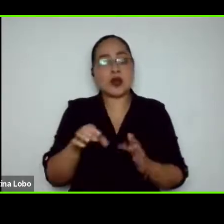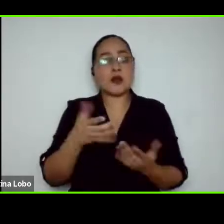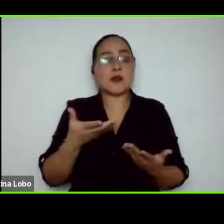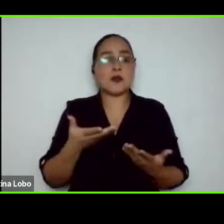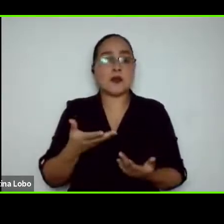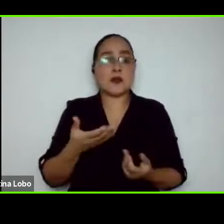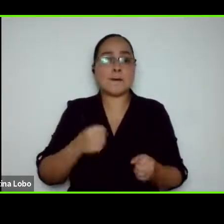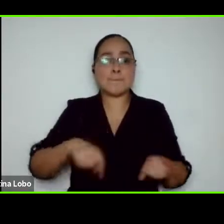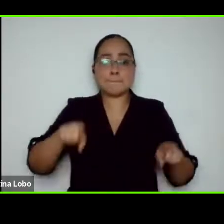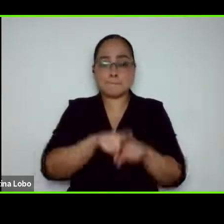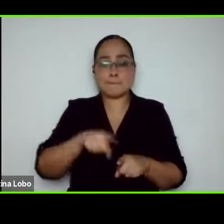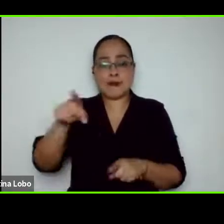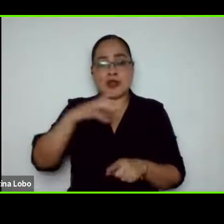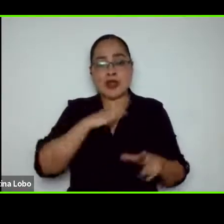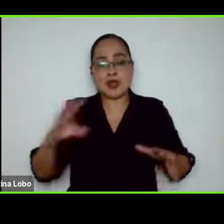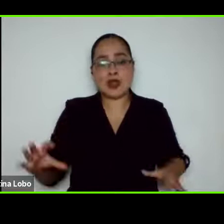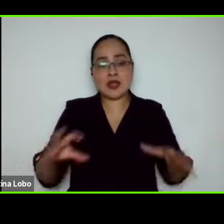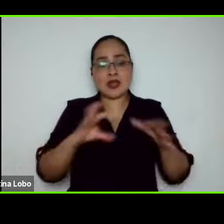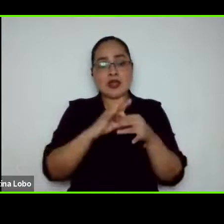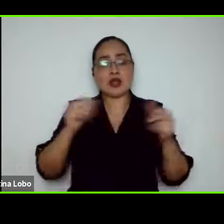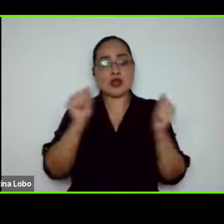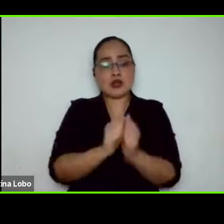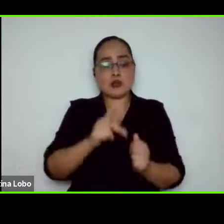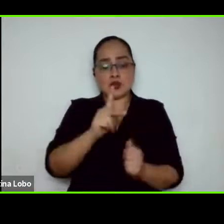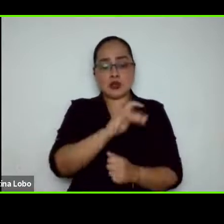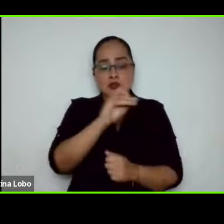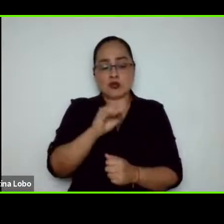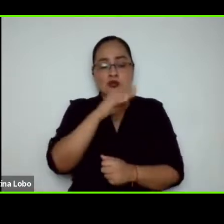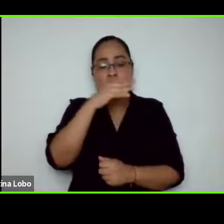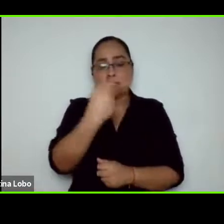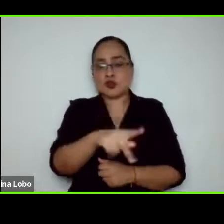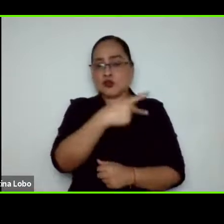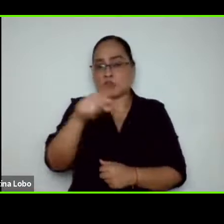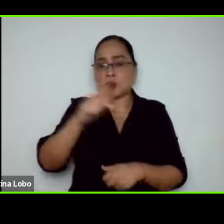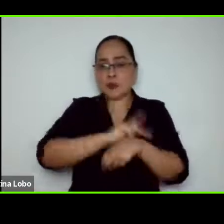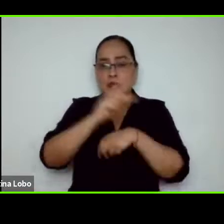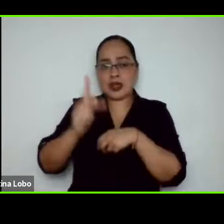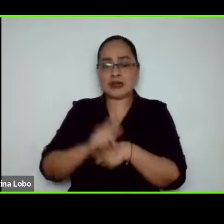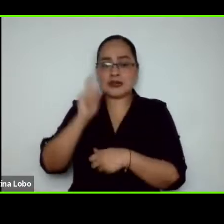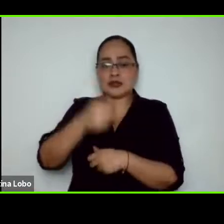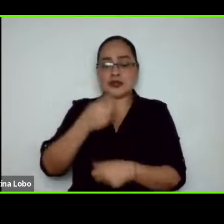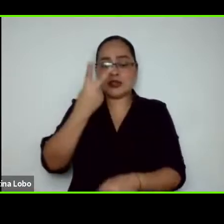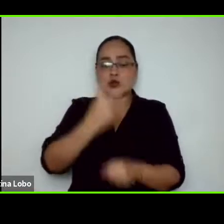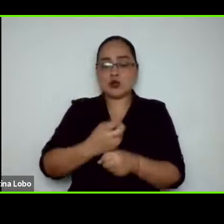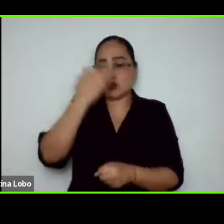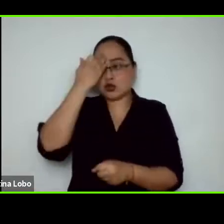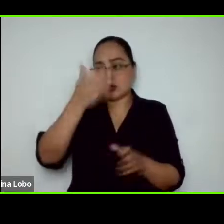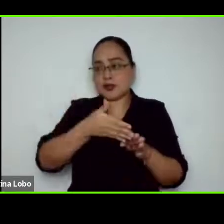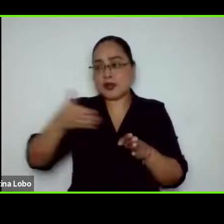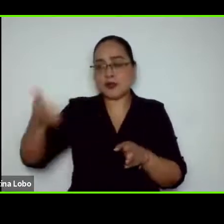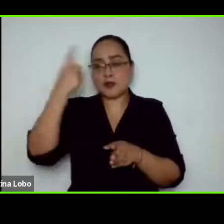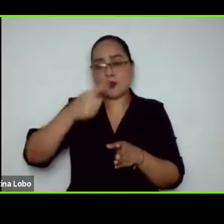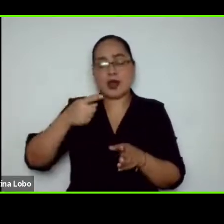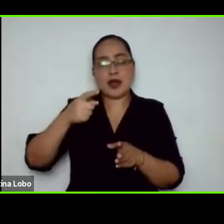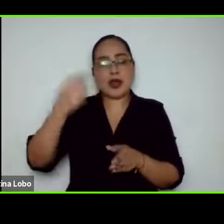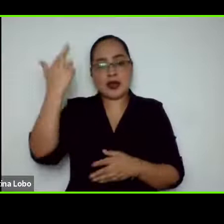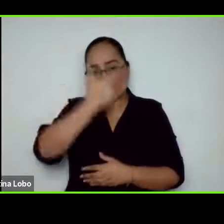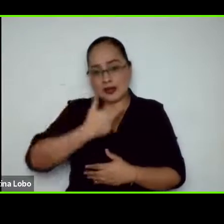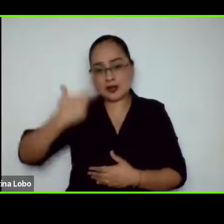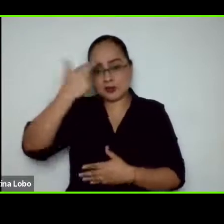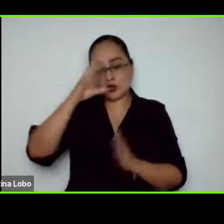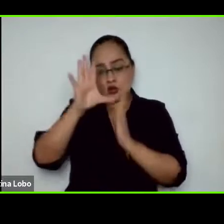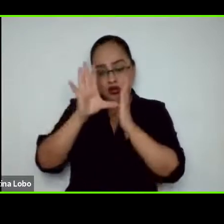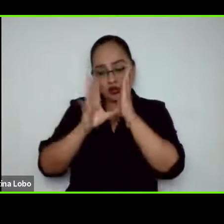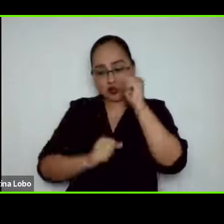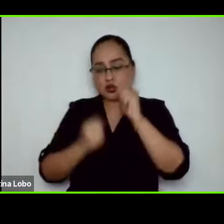darles fuerza normativa a través de los poderes judiciales es lo que se considera como la segunda ola del control judicial de constitucionalidad. Y esta